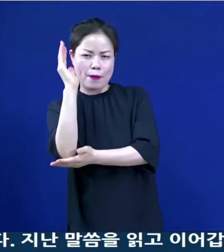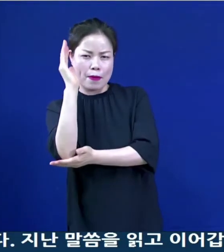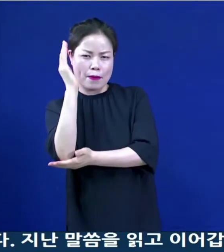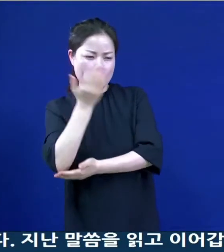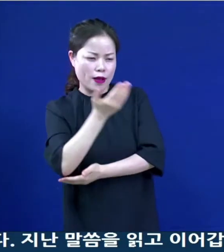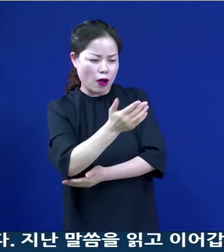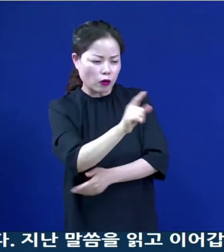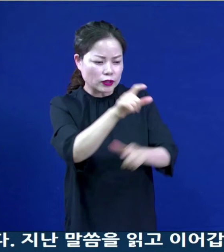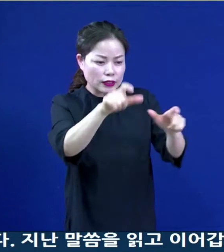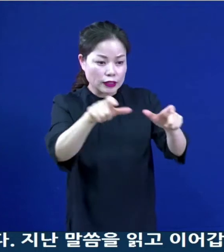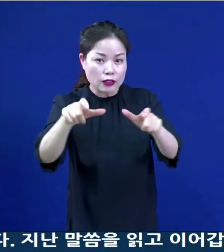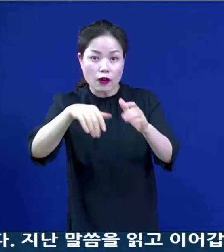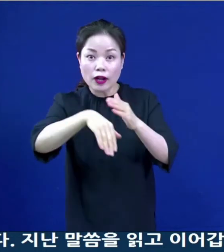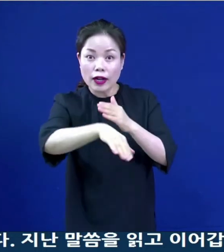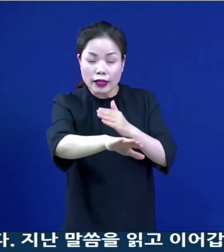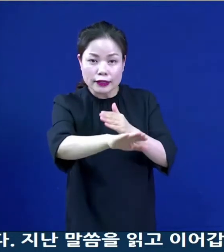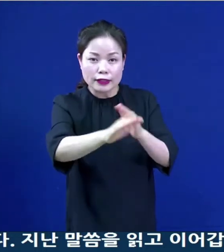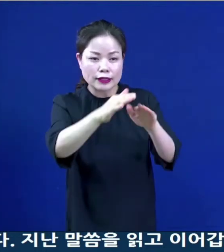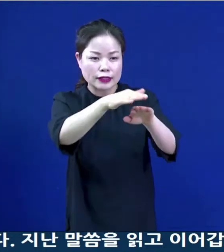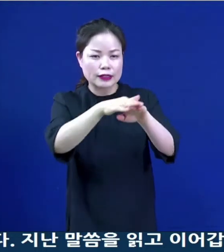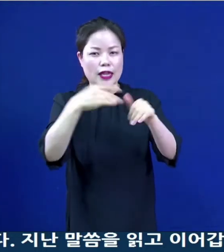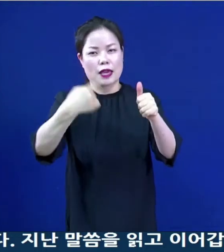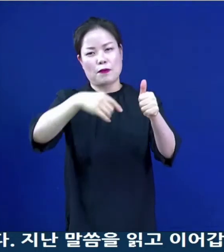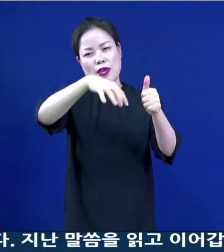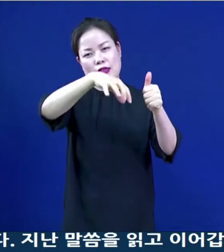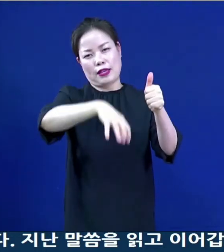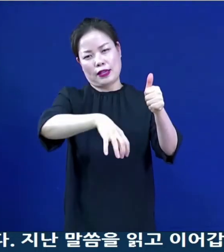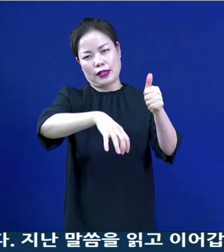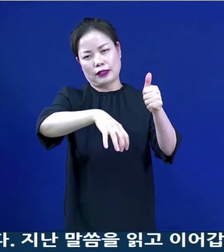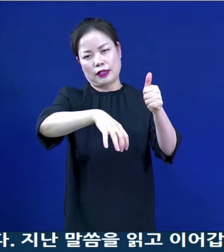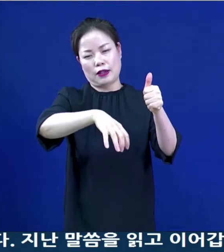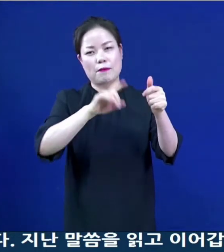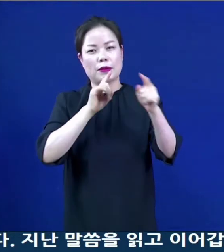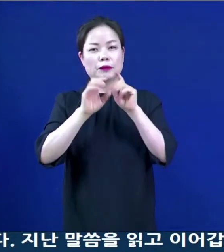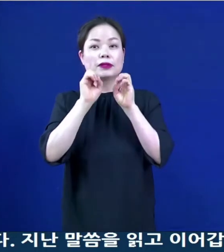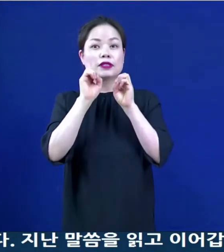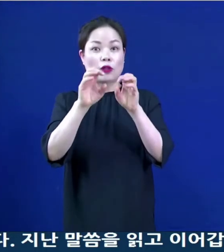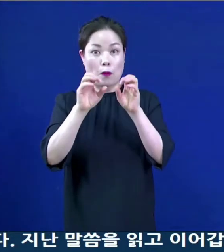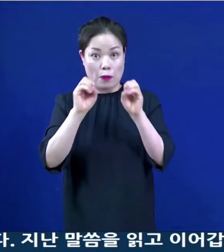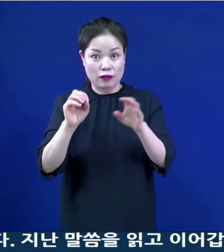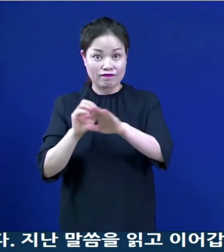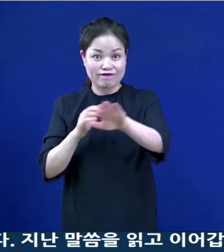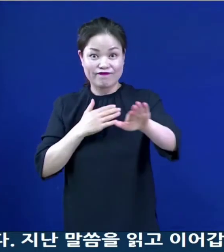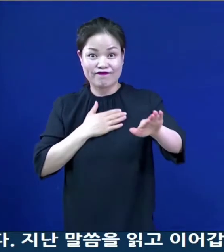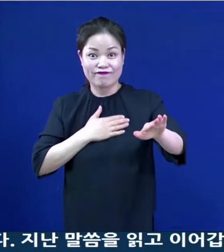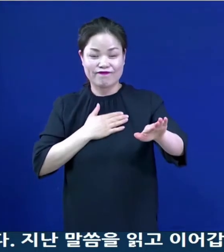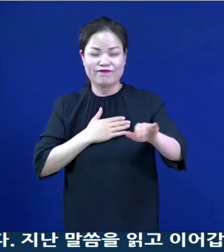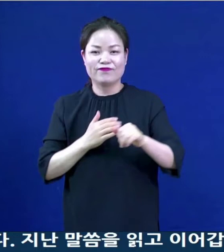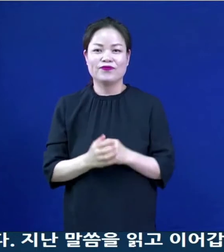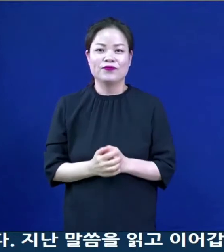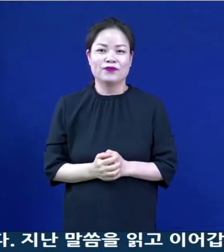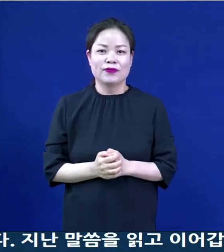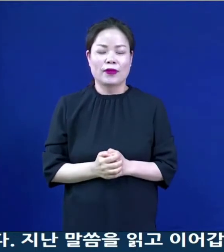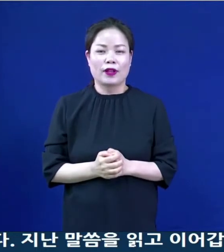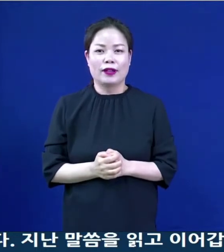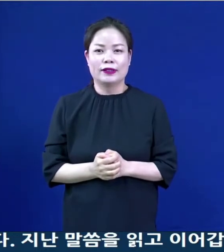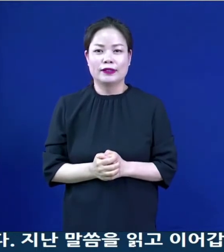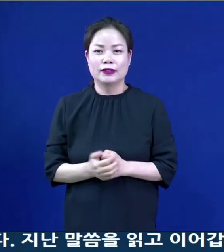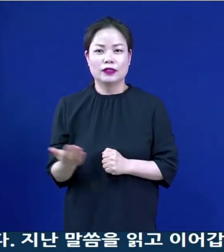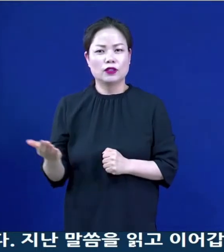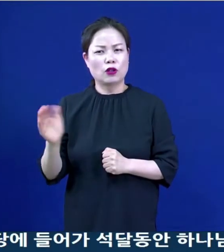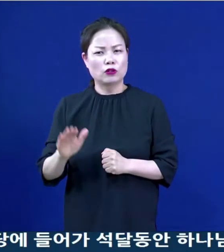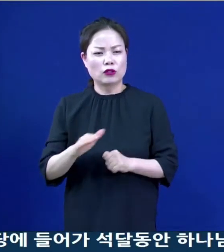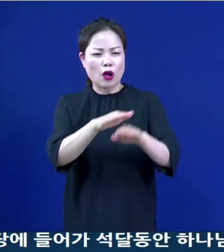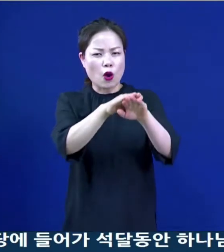늘 어느 지역에 가든 회당에 들어가서 먼저 말씀을 전했다. 이건 뭐 우리가 알고 있는 사실이죠. 그런데